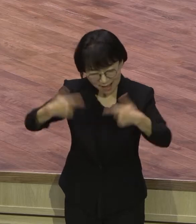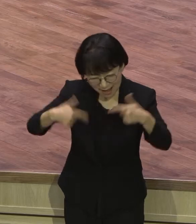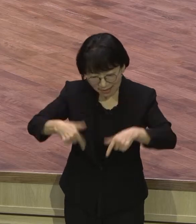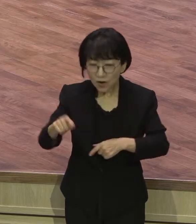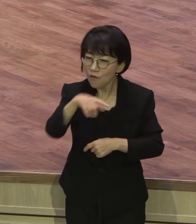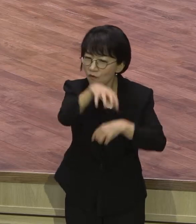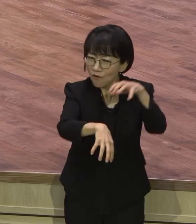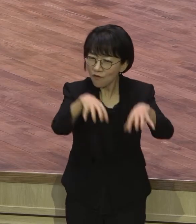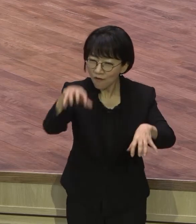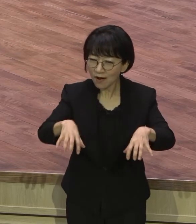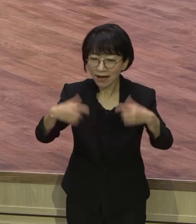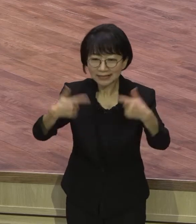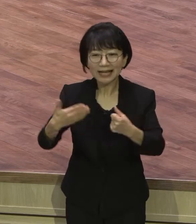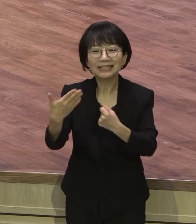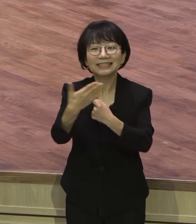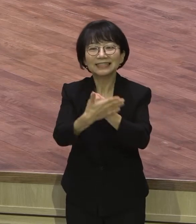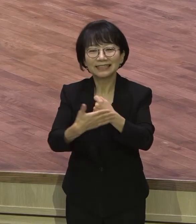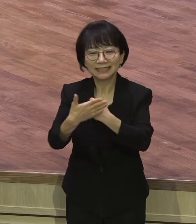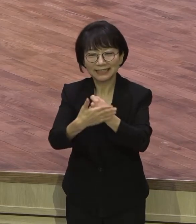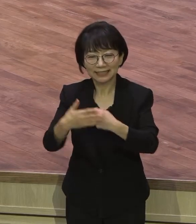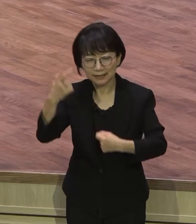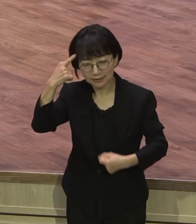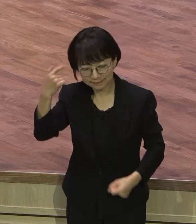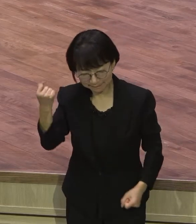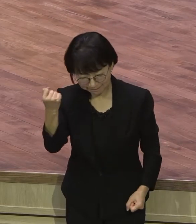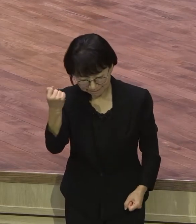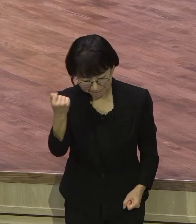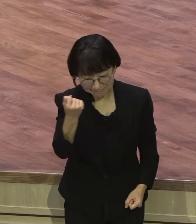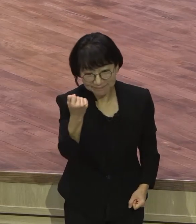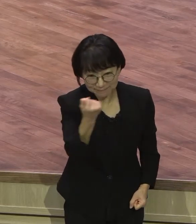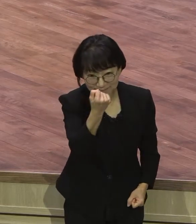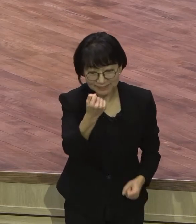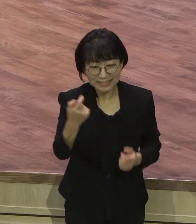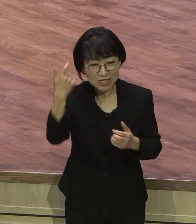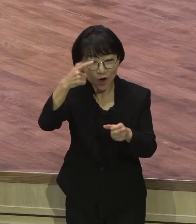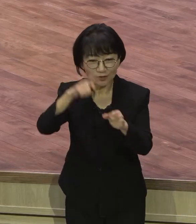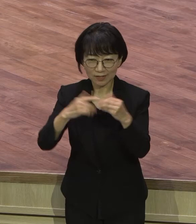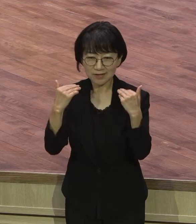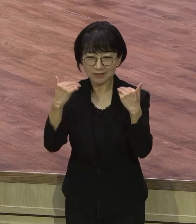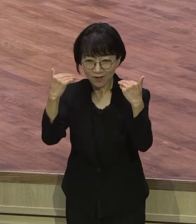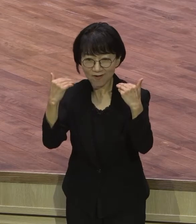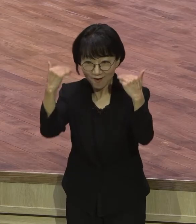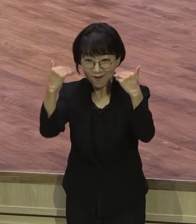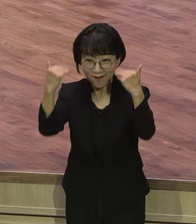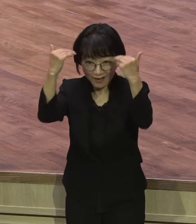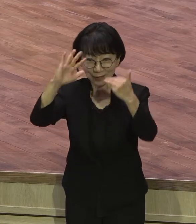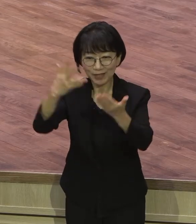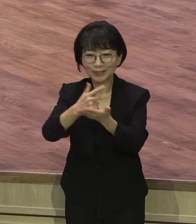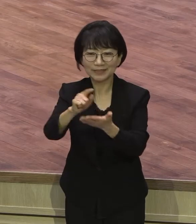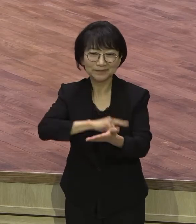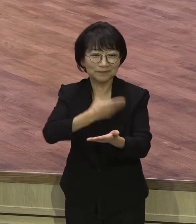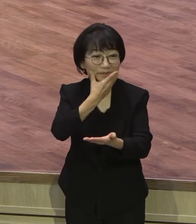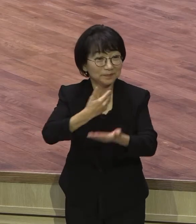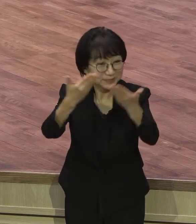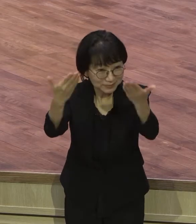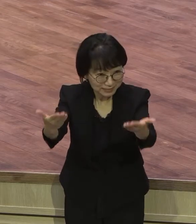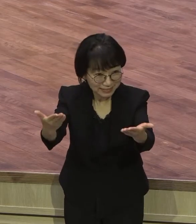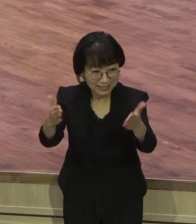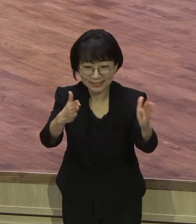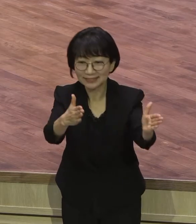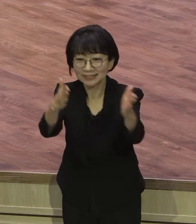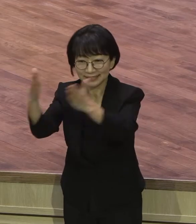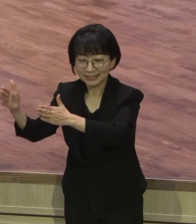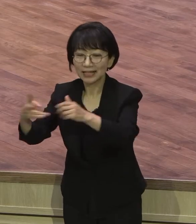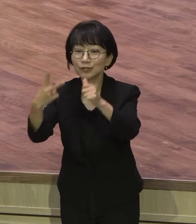어디서나 은혜의 모드가 지속되면서 영적 성장의 삶을 사기를 주님으로 축복합니다. 두